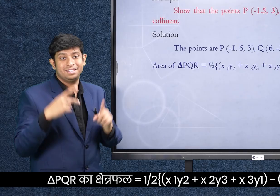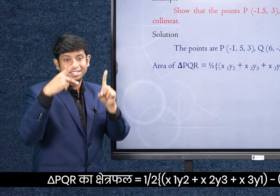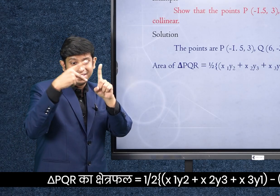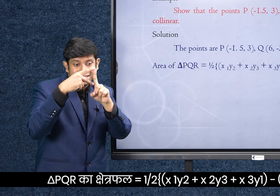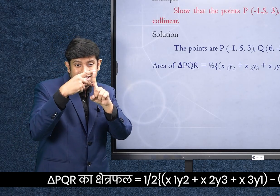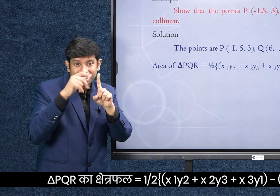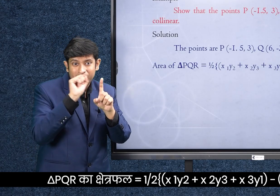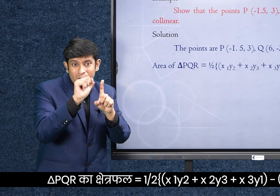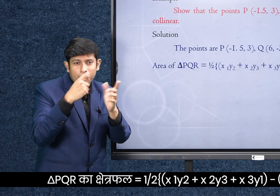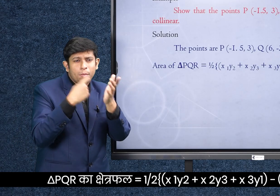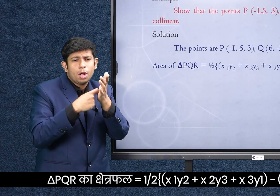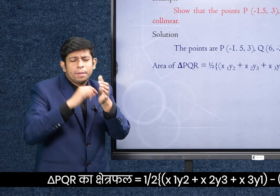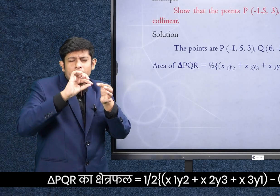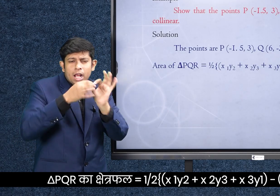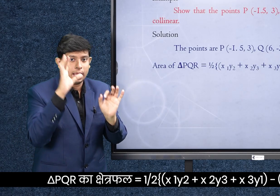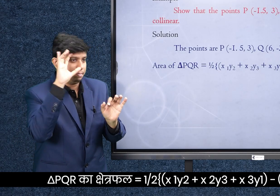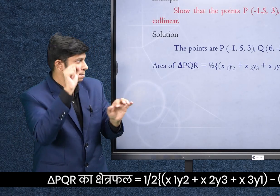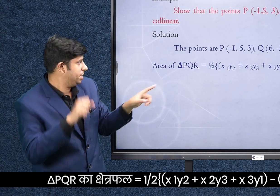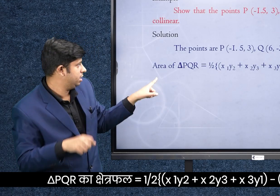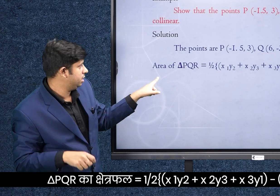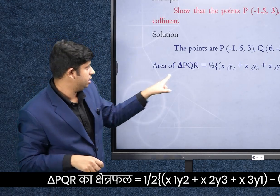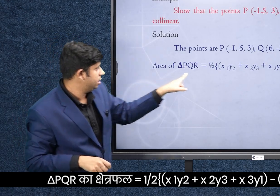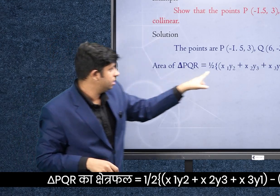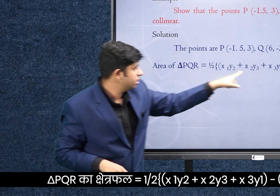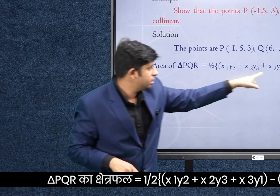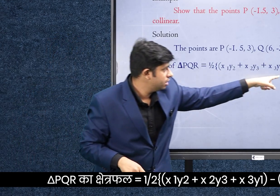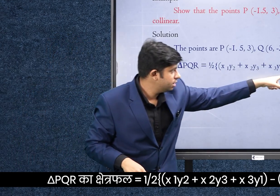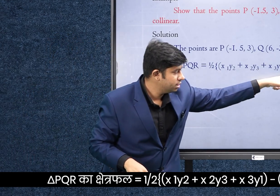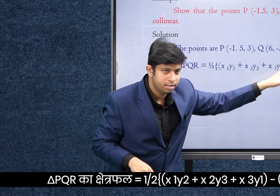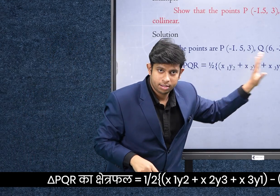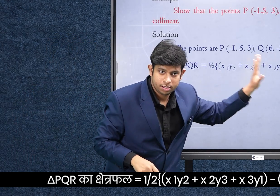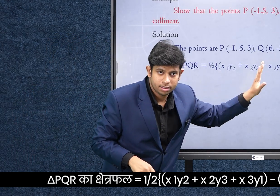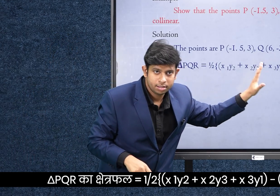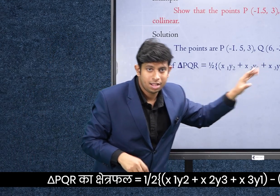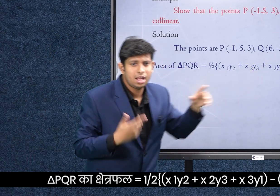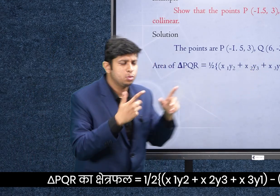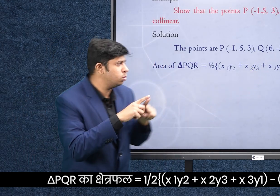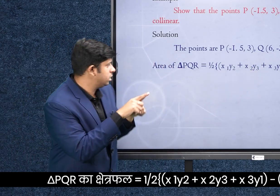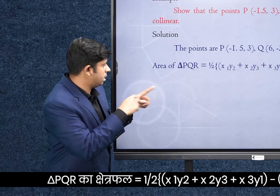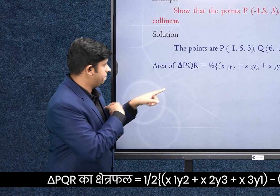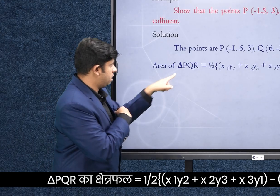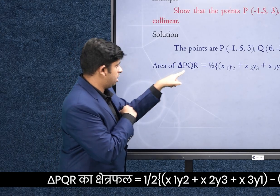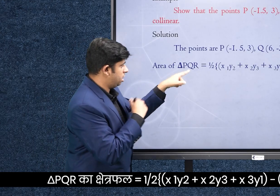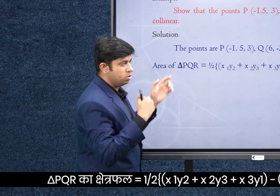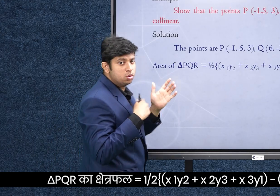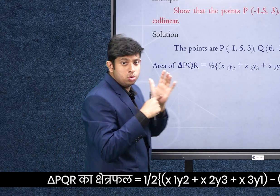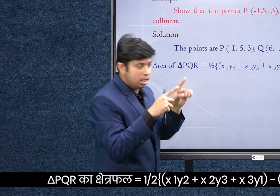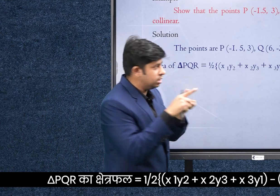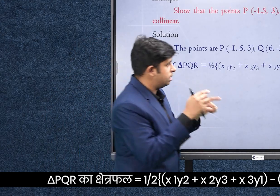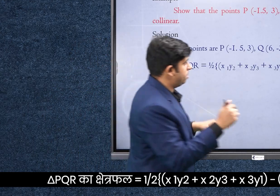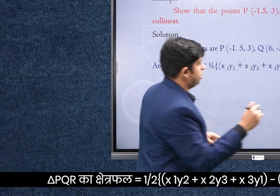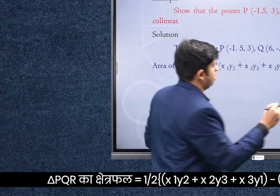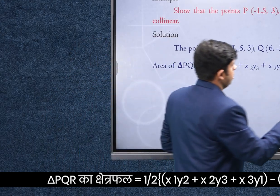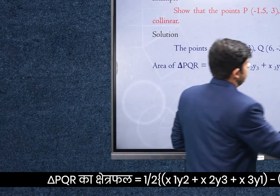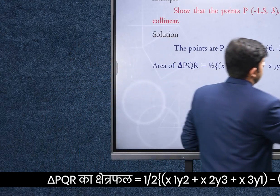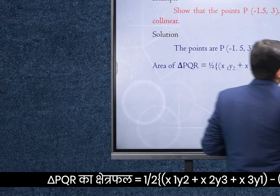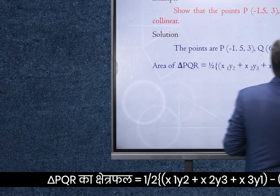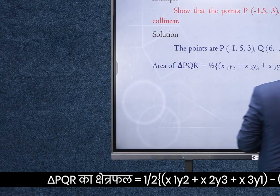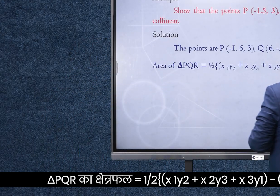त्रिभुज पी क्यू आर का क्षेत्रफल इज इक्वल 1/2 कर्ली ऑफ x1 y2 प्लस x2 y3